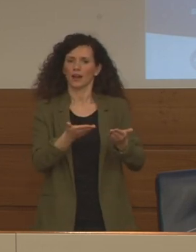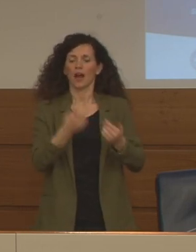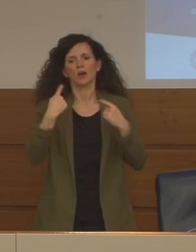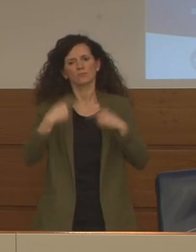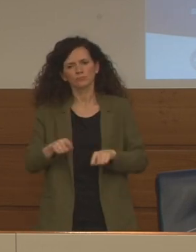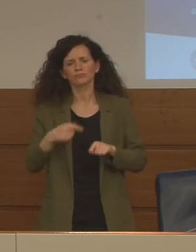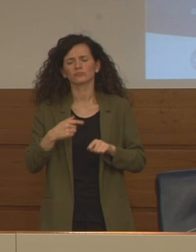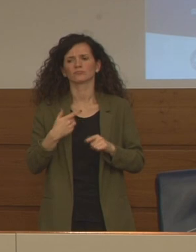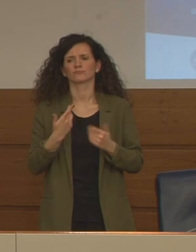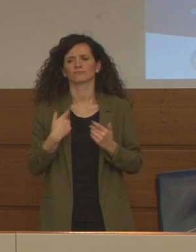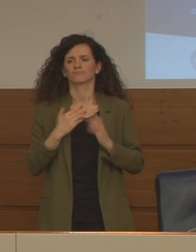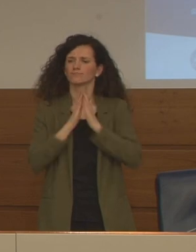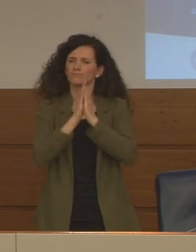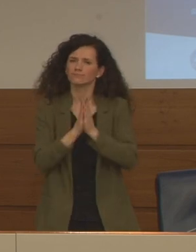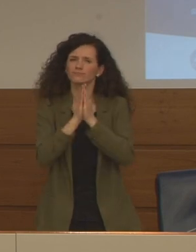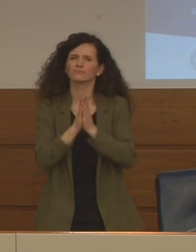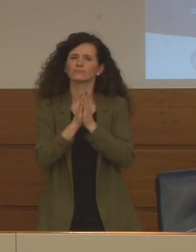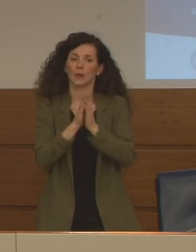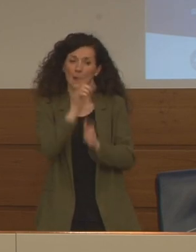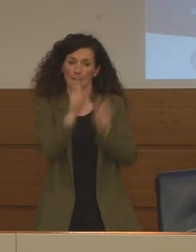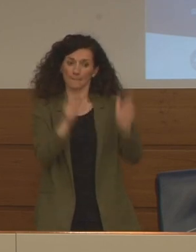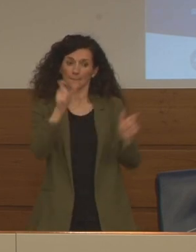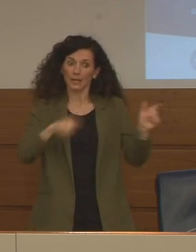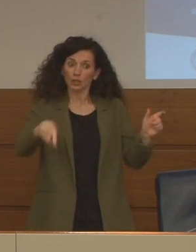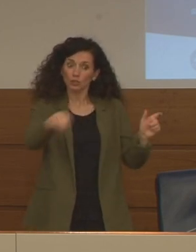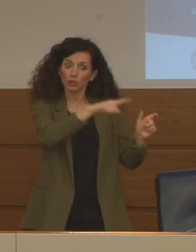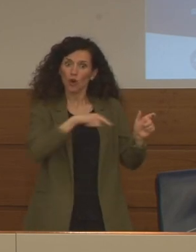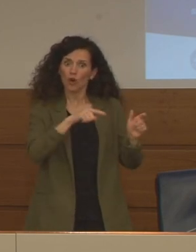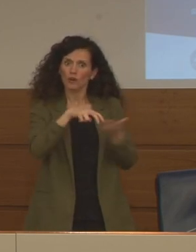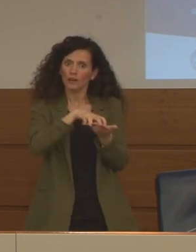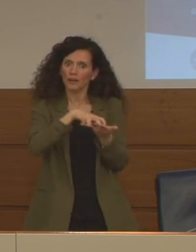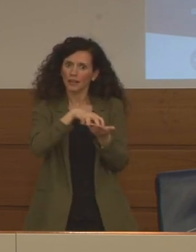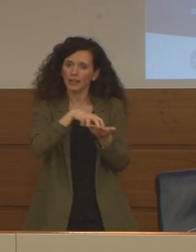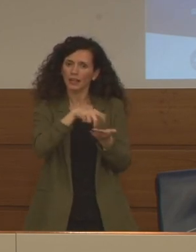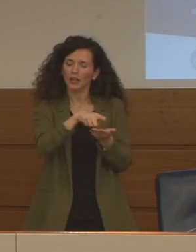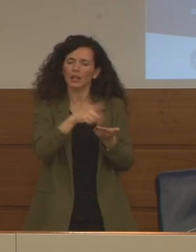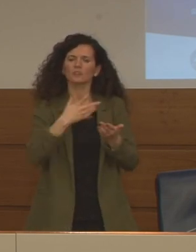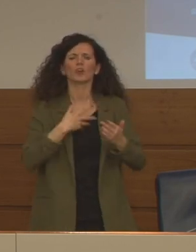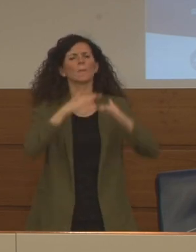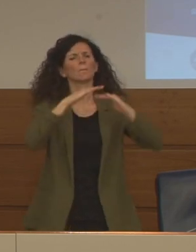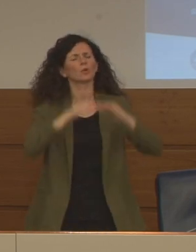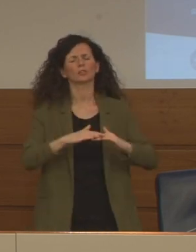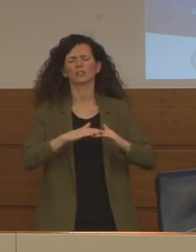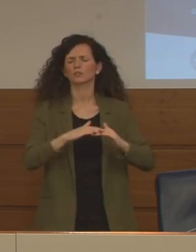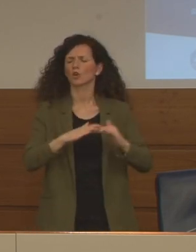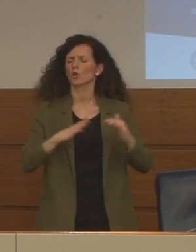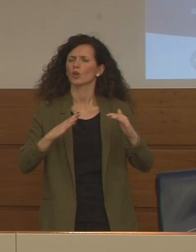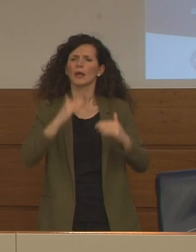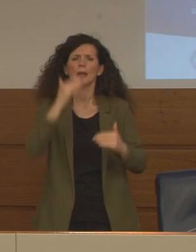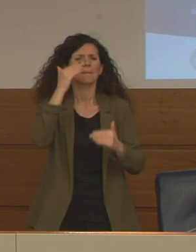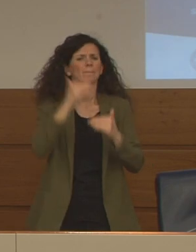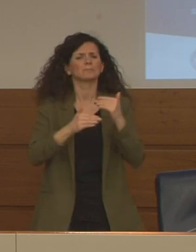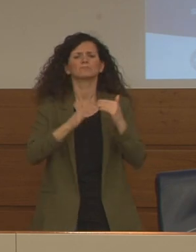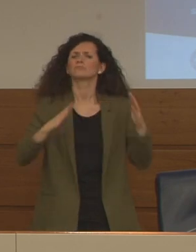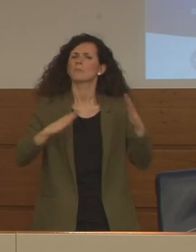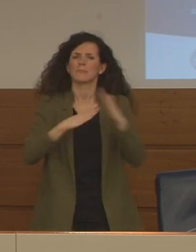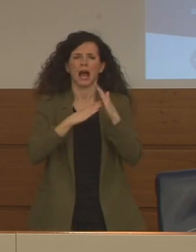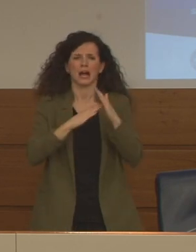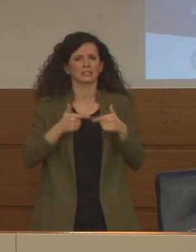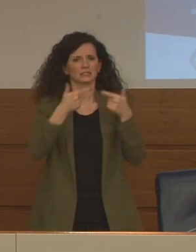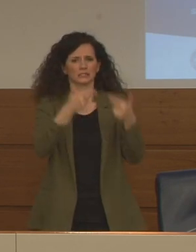raccomandazione di fare in modo che queste persone fragili abbiano la protezione più elevata che possiamo dare loro